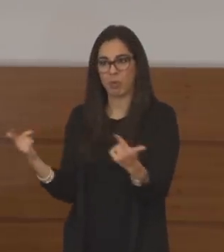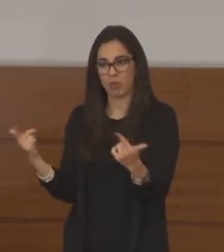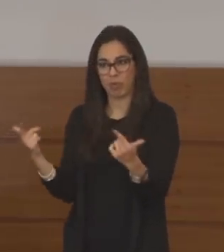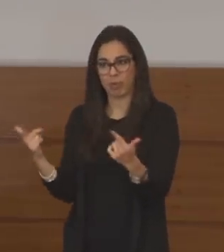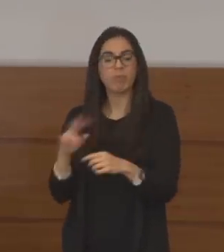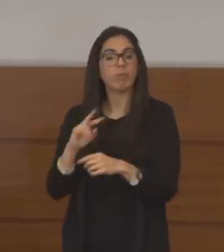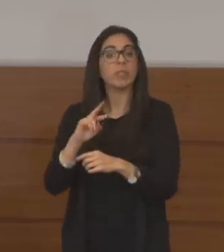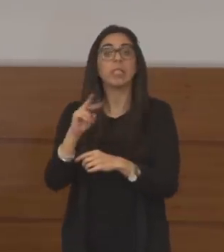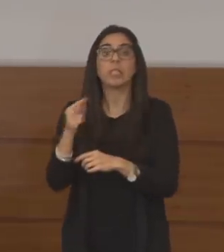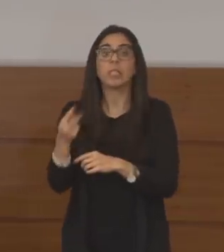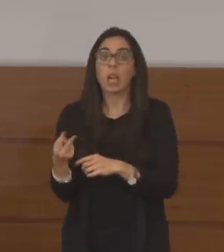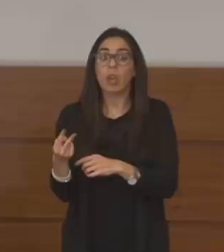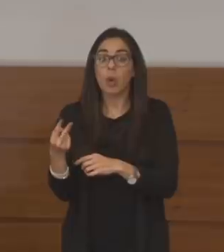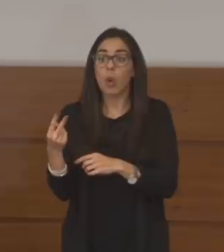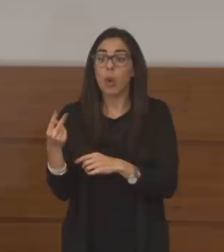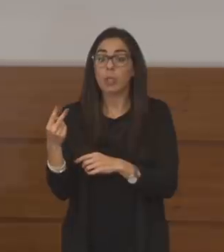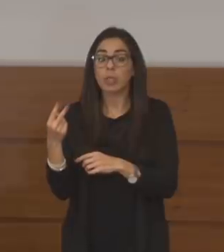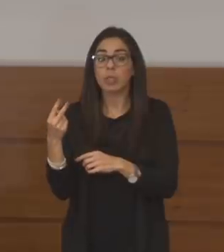sulla seconda risposta